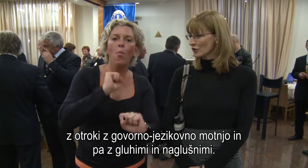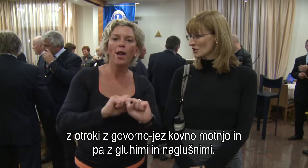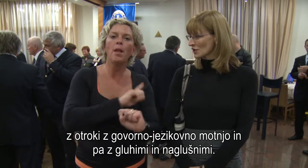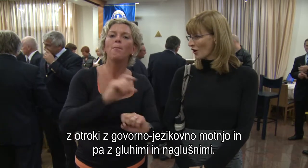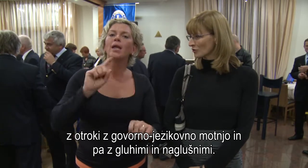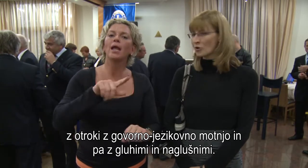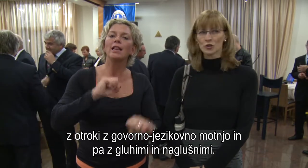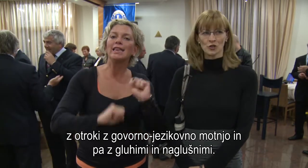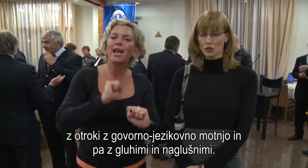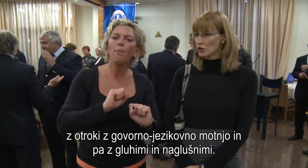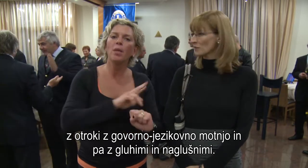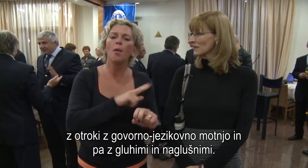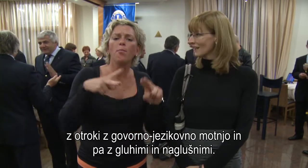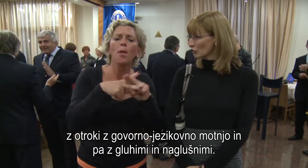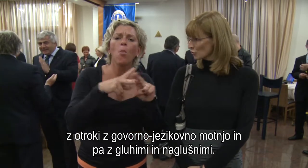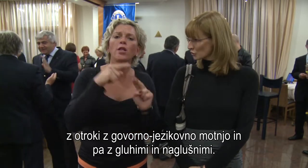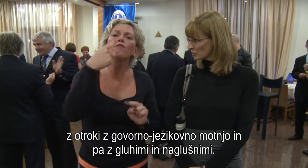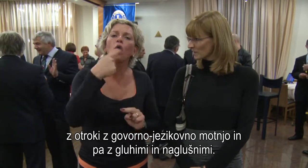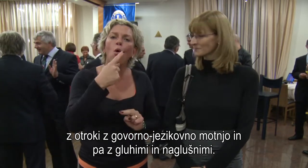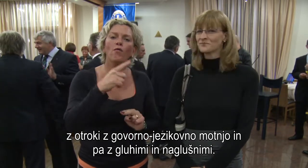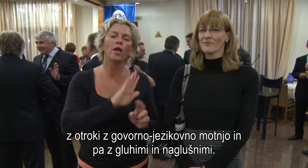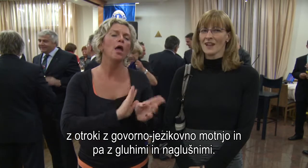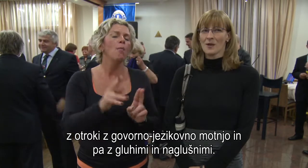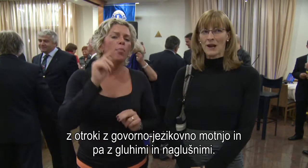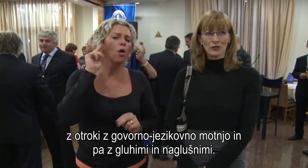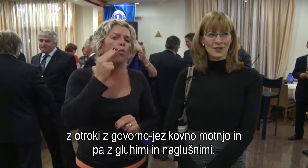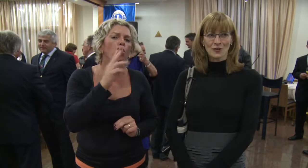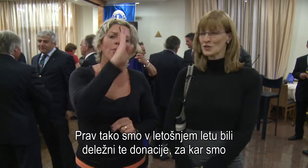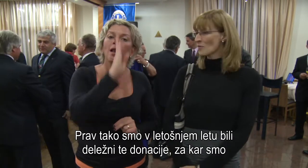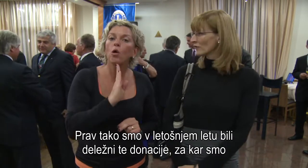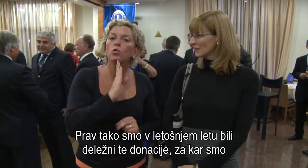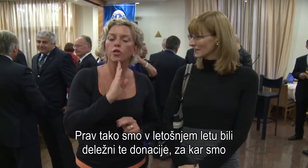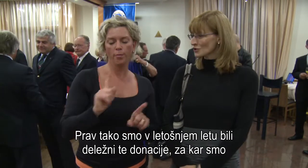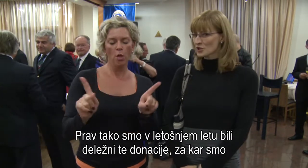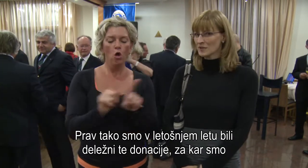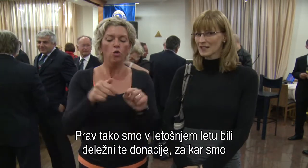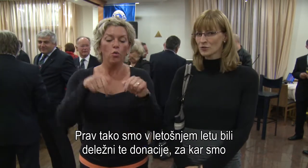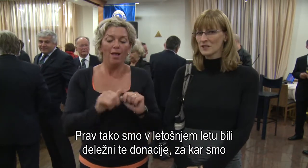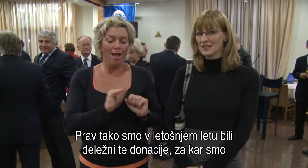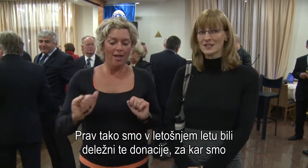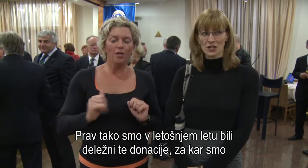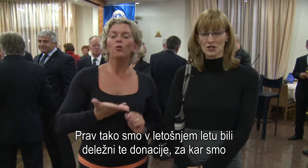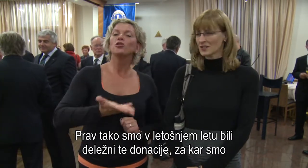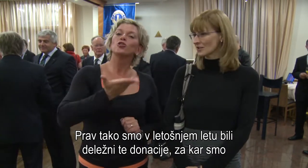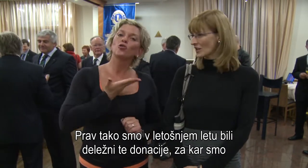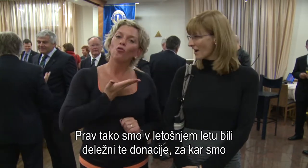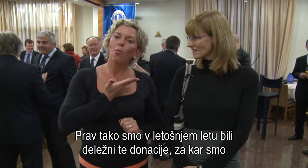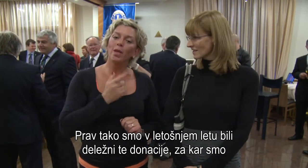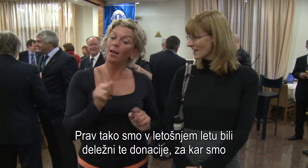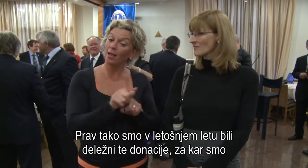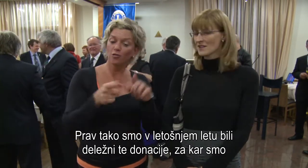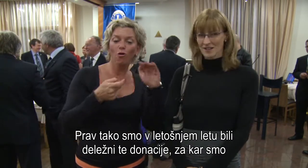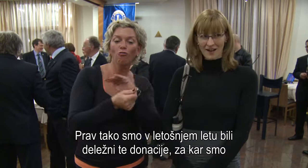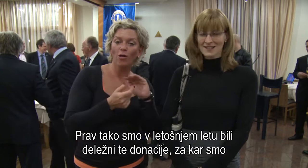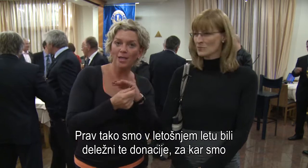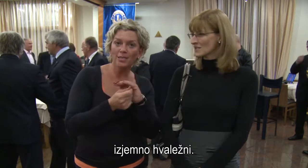z govorno-jezikovno motnjo in gluhimi in naglušnimi. Prav tako smo v letošnjem letu bili deležni te